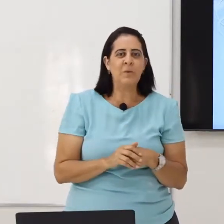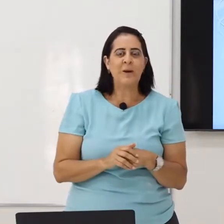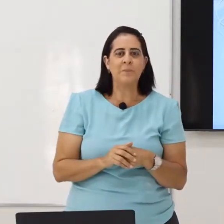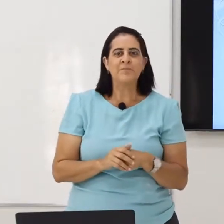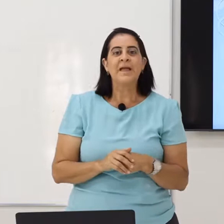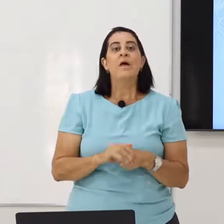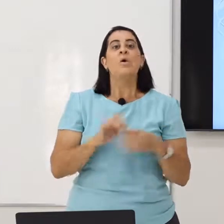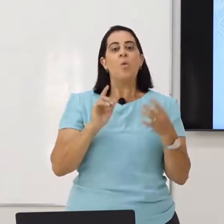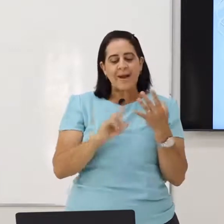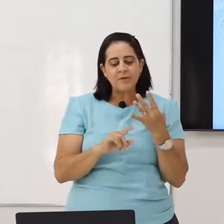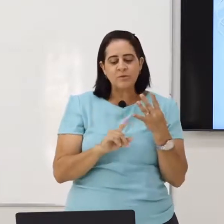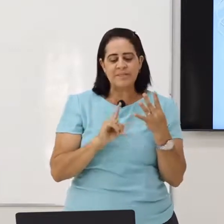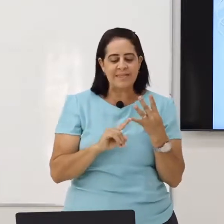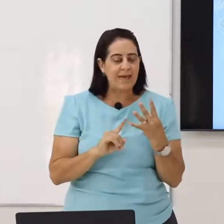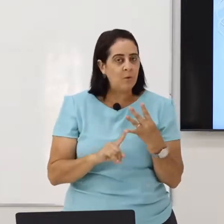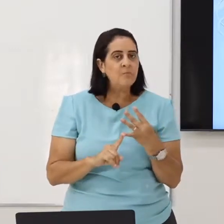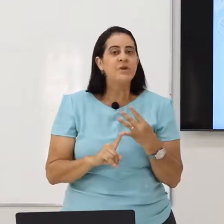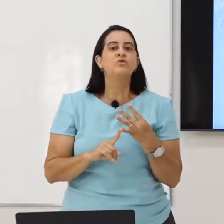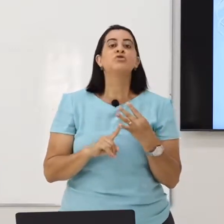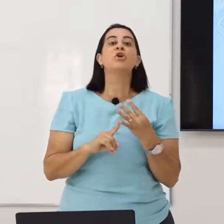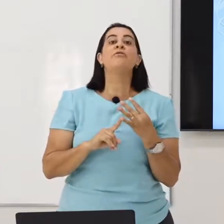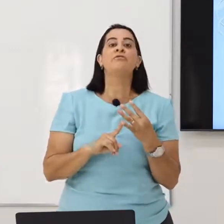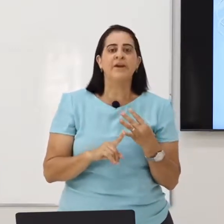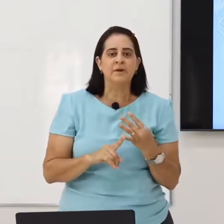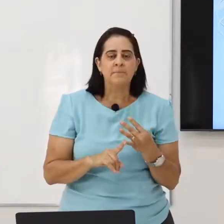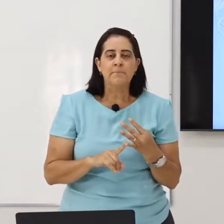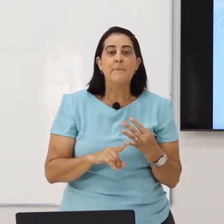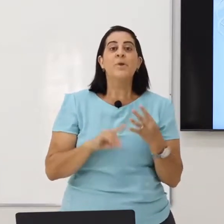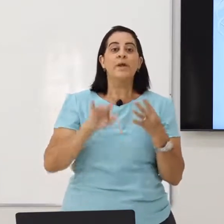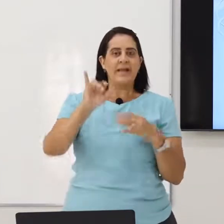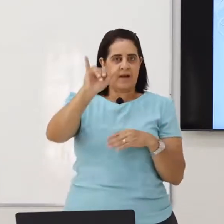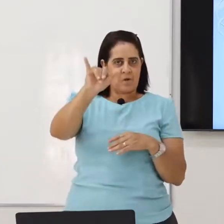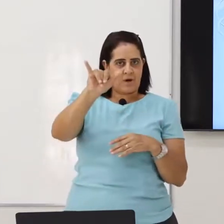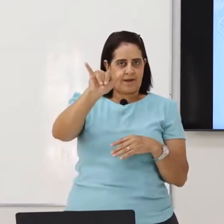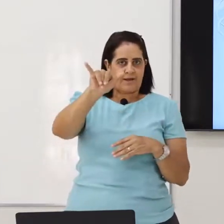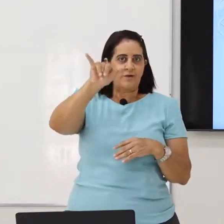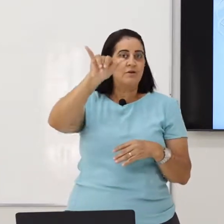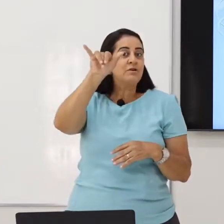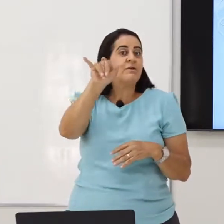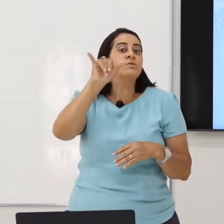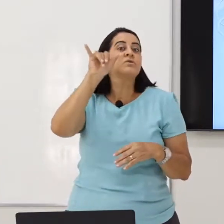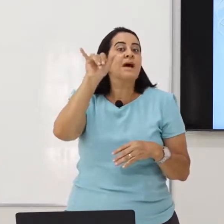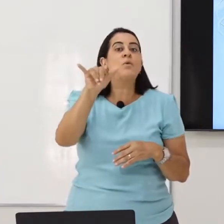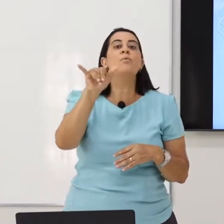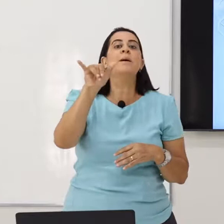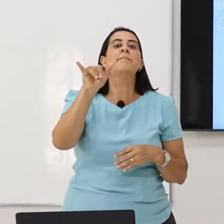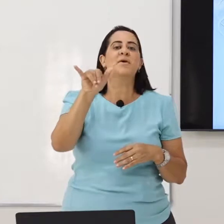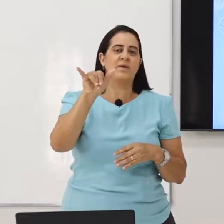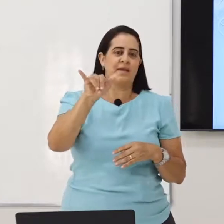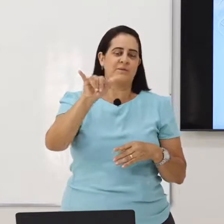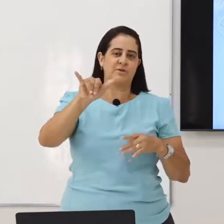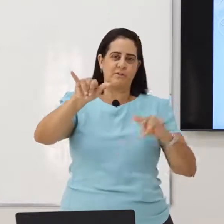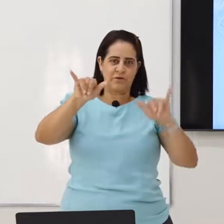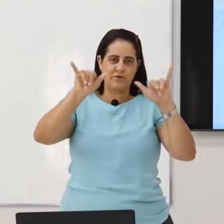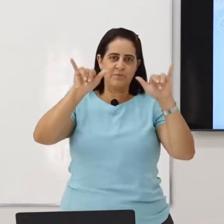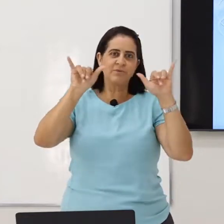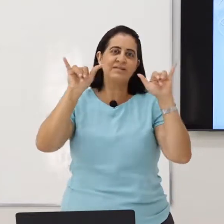manual. Quarto sinal, sofrer. Porém, agora, nós não vamos usar uma mão em Y, nós vamos